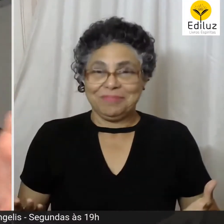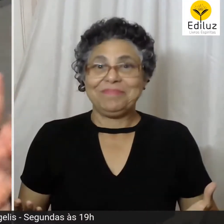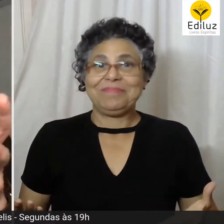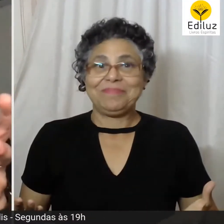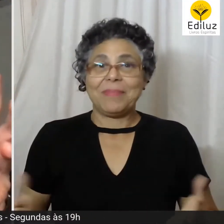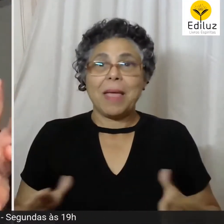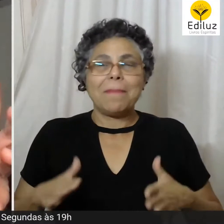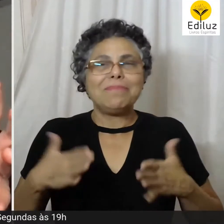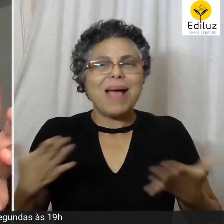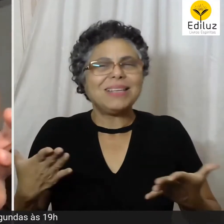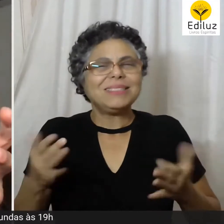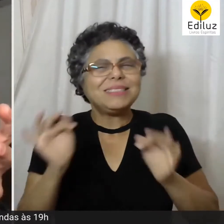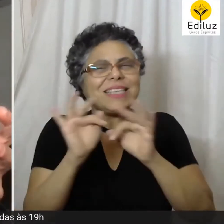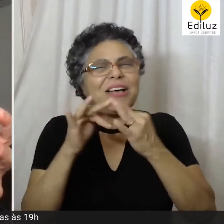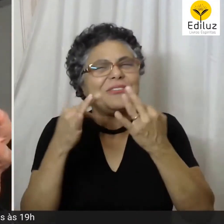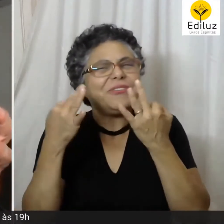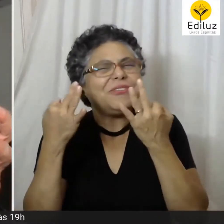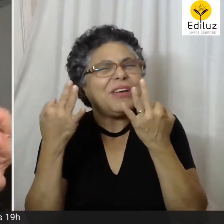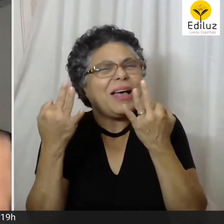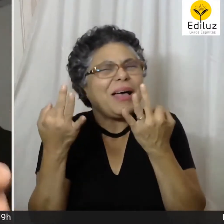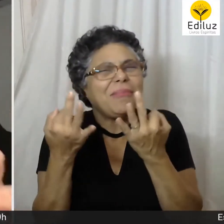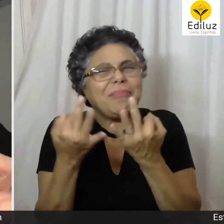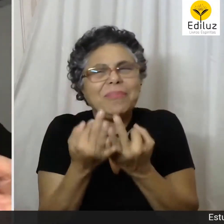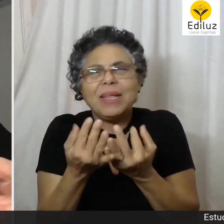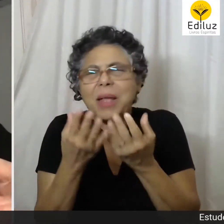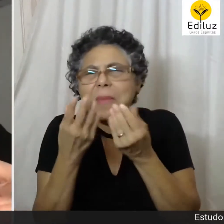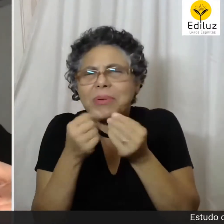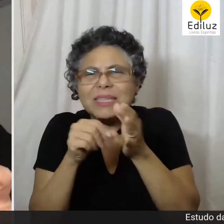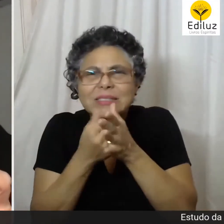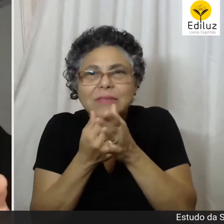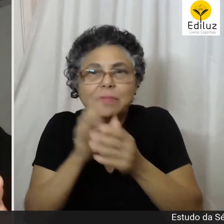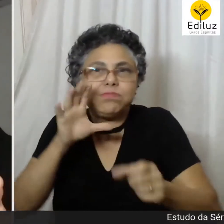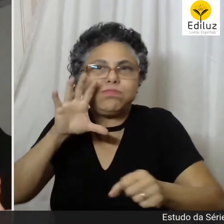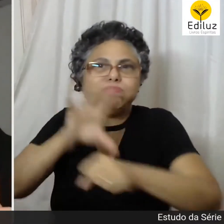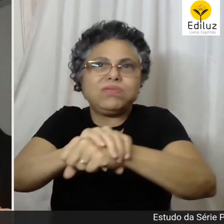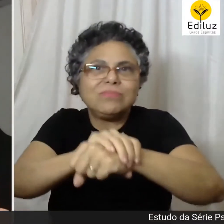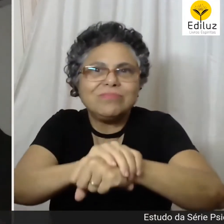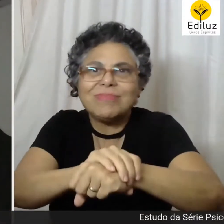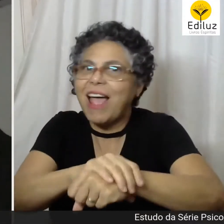Mas a família muitas vezes é a primeira que cerceia essa expressão.